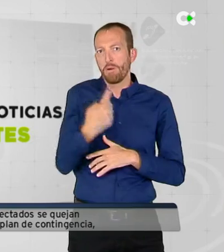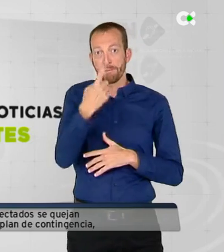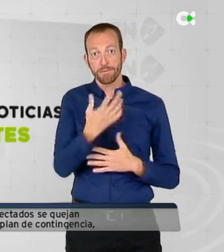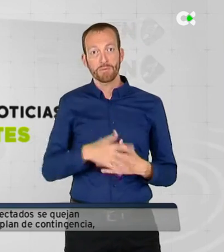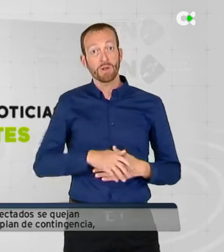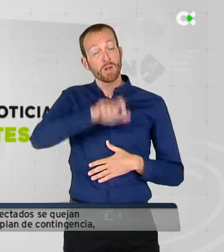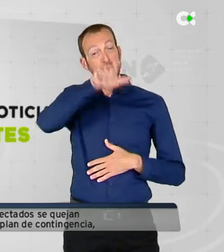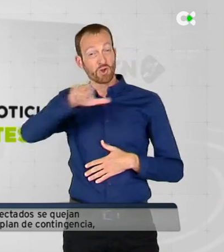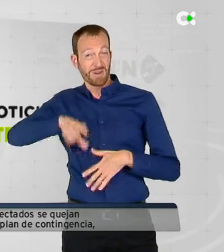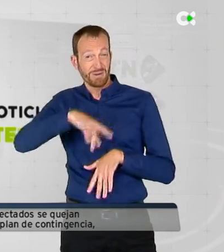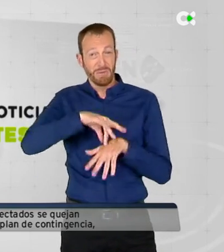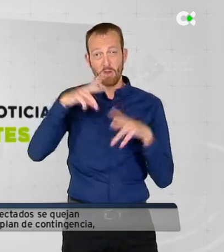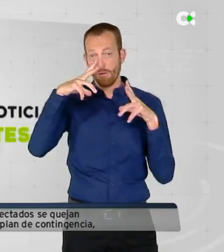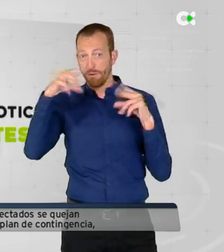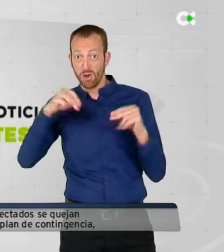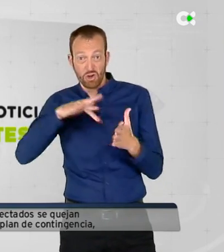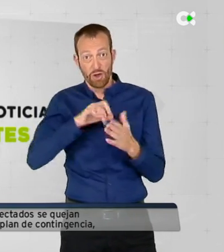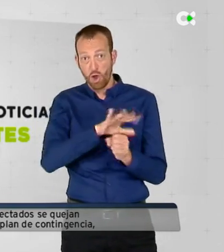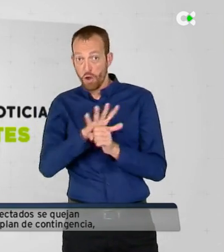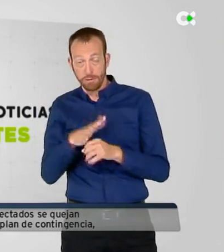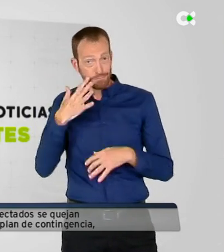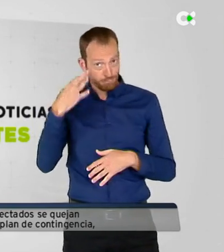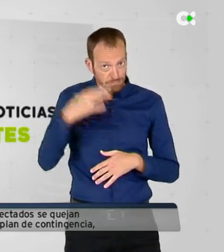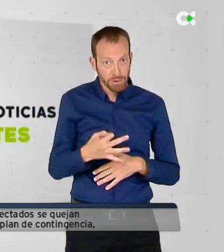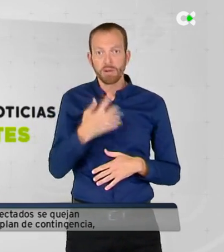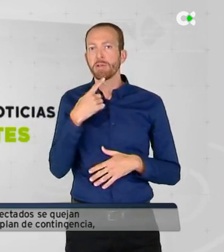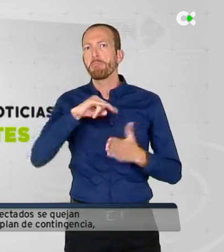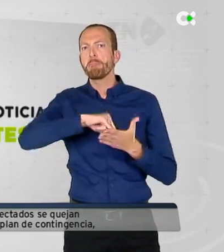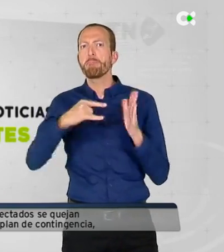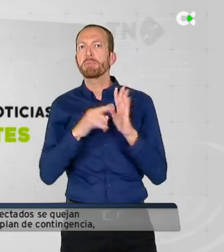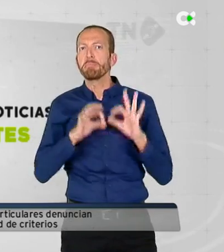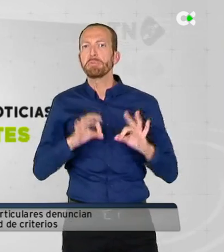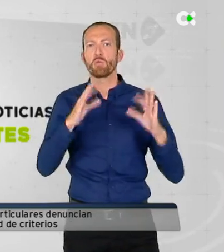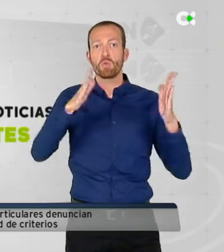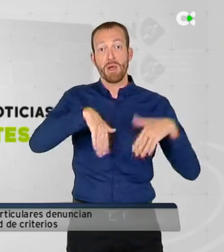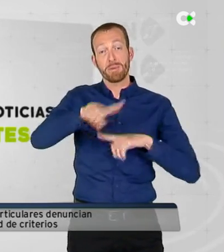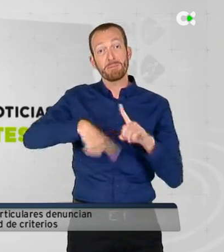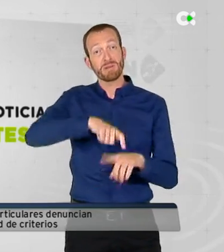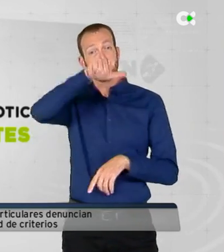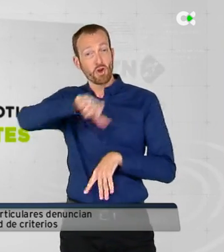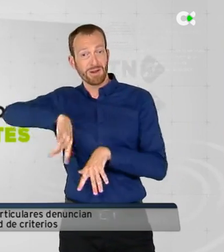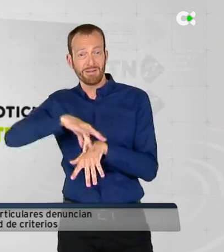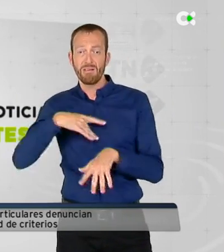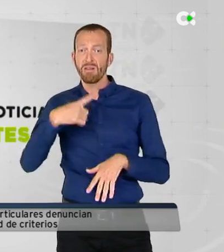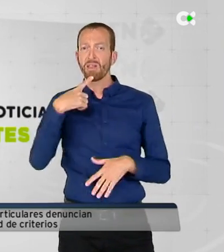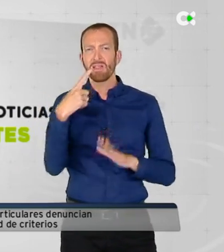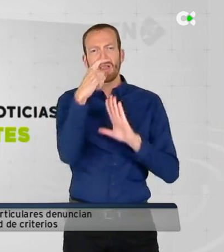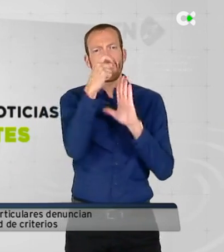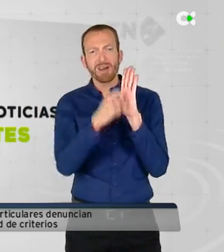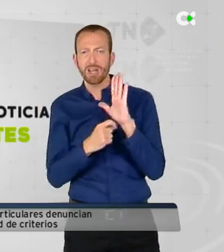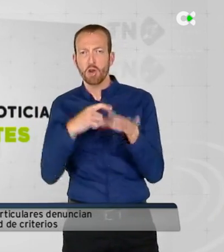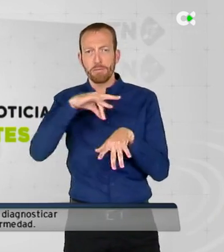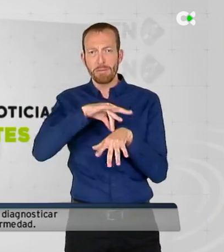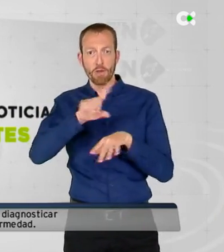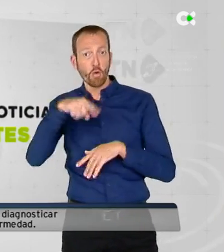sanitarios afectados se quejan porque no existe un plan de contingencia, mientras que los particulares denuncian la disparidad